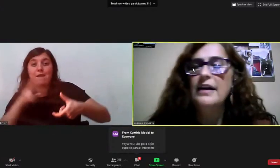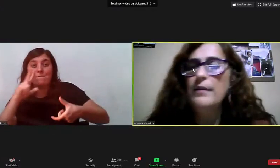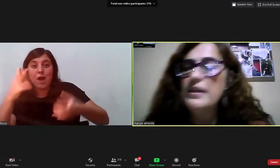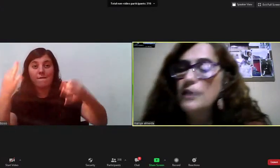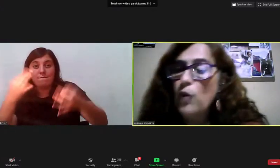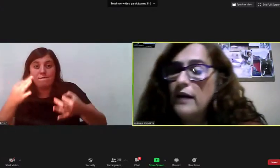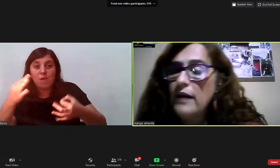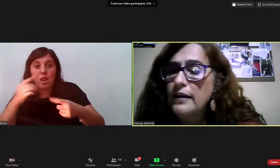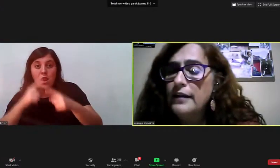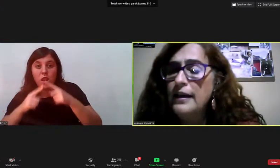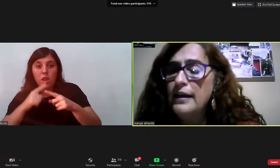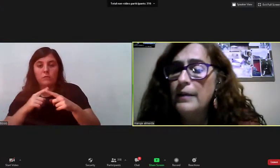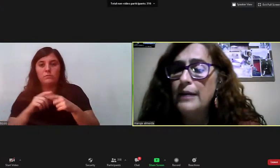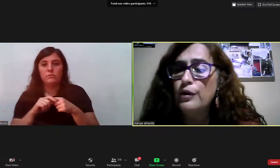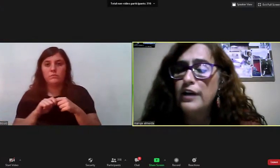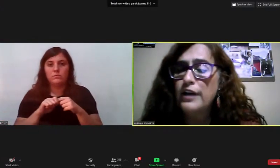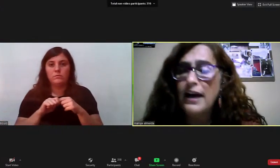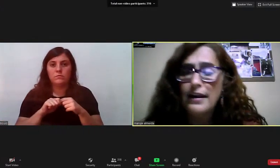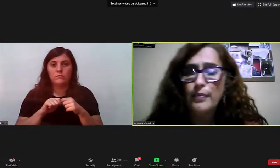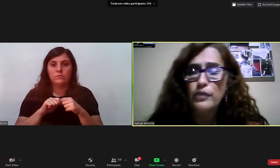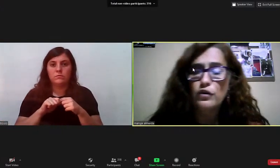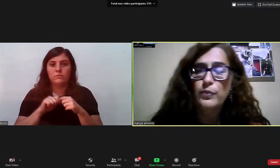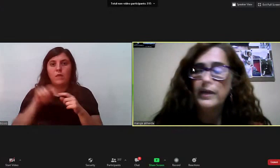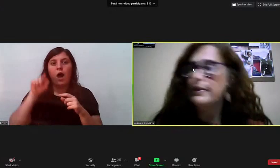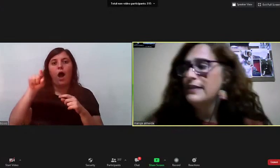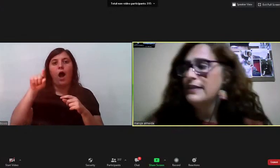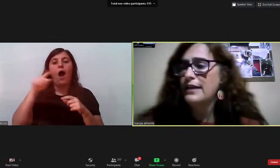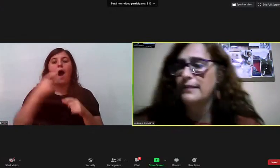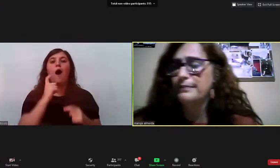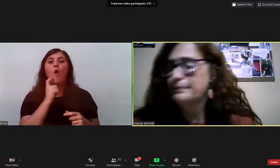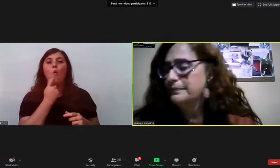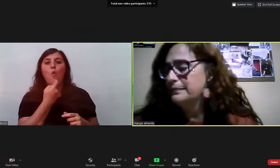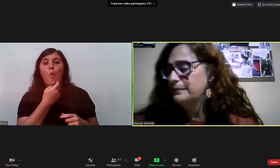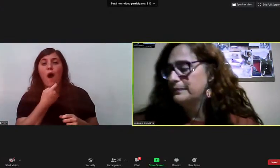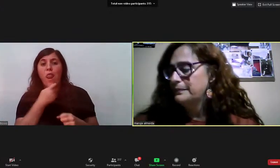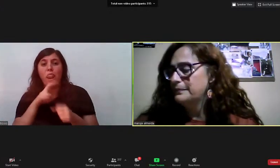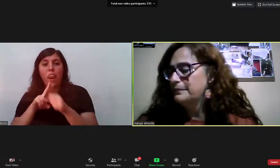Dani, acá me dice Juan que tiene la cámara bloqueada, por eso no puede aparecer.